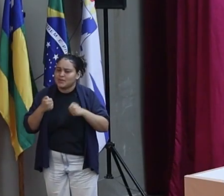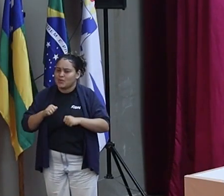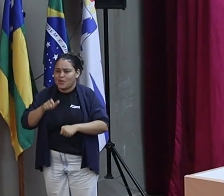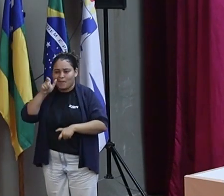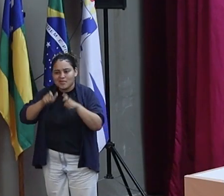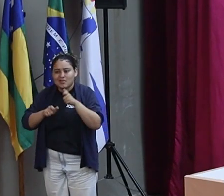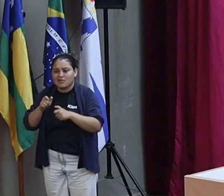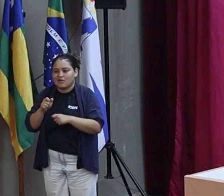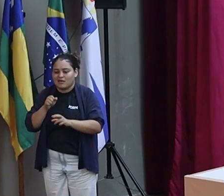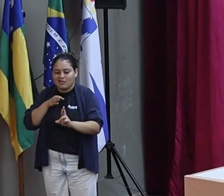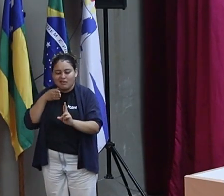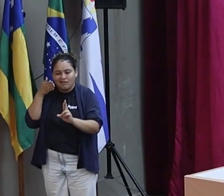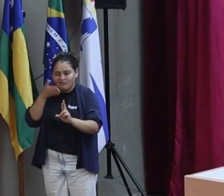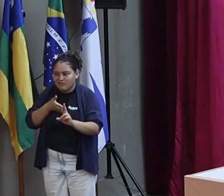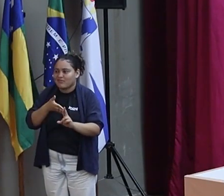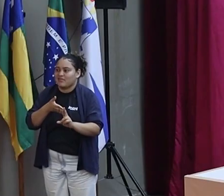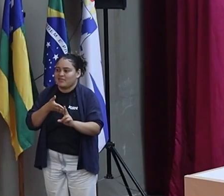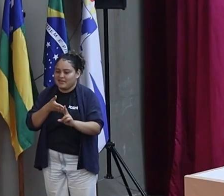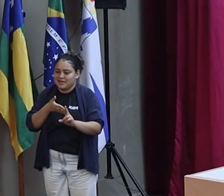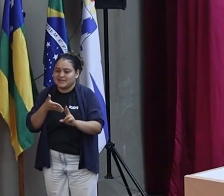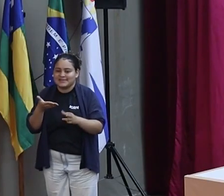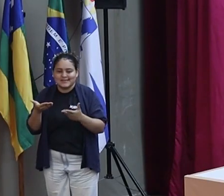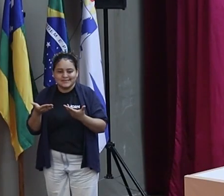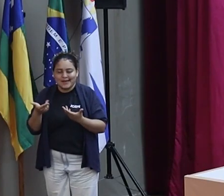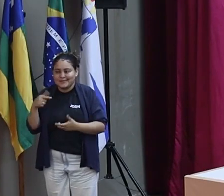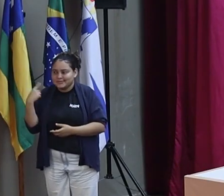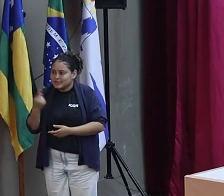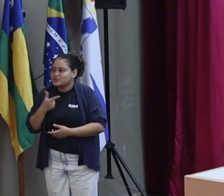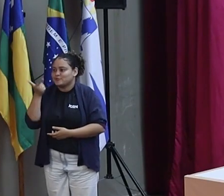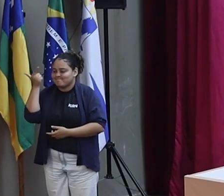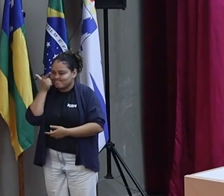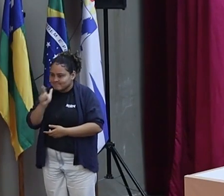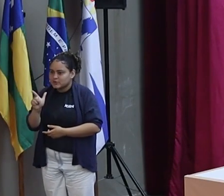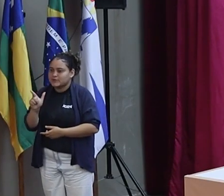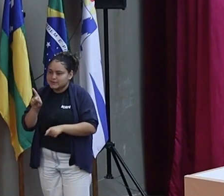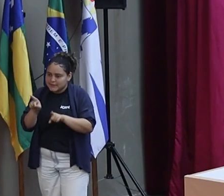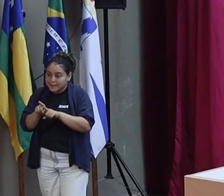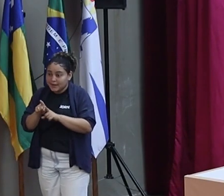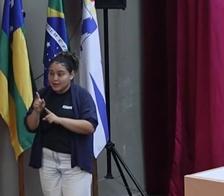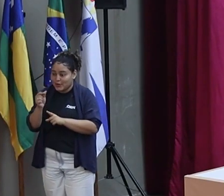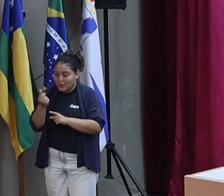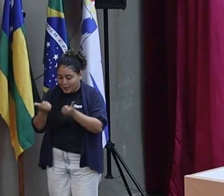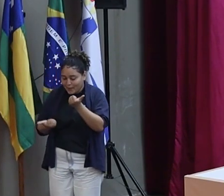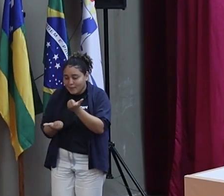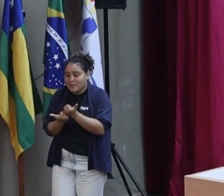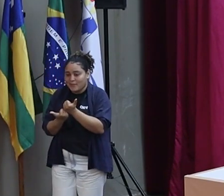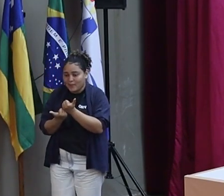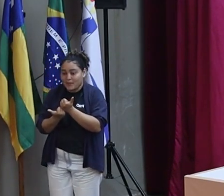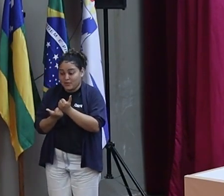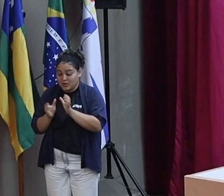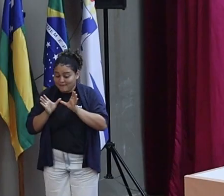ativistas, e nós conseguimos também fazer com que o financiamento, né, os fundos que